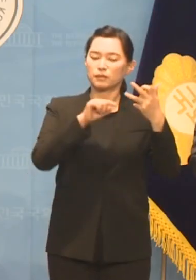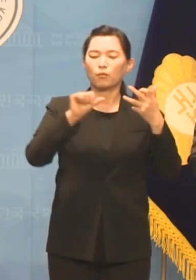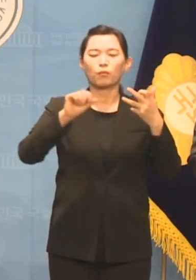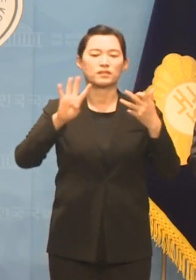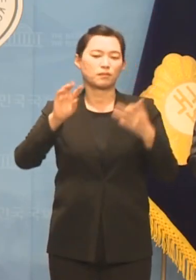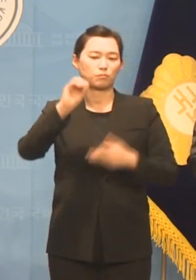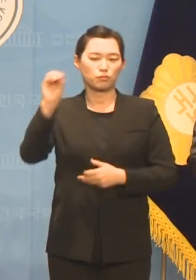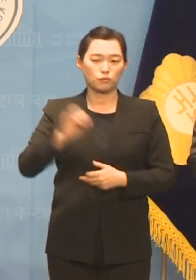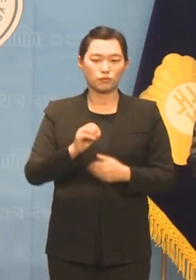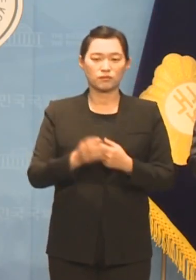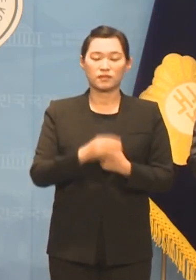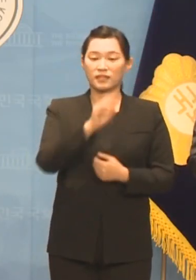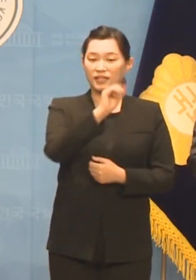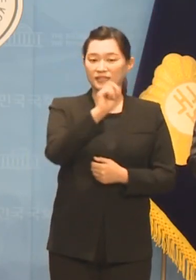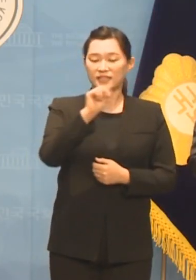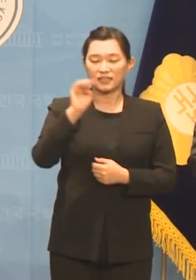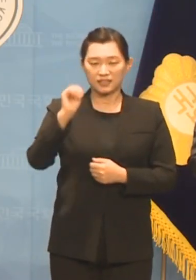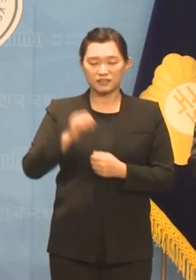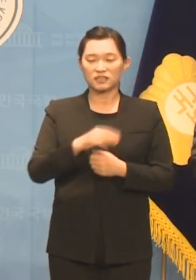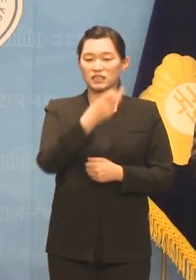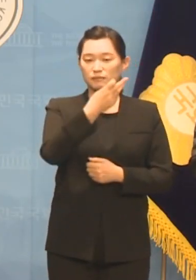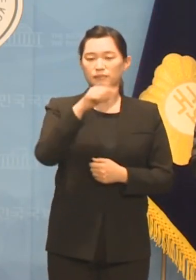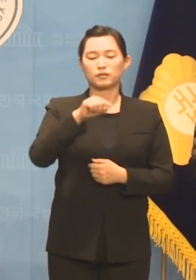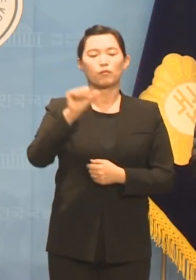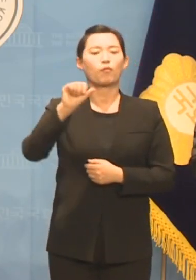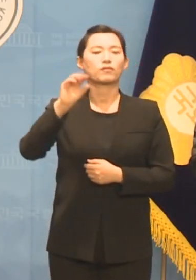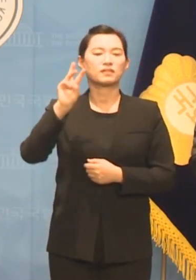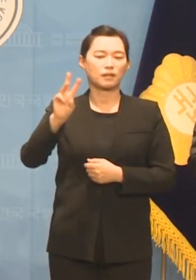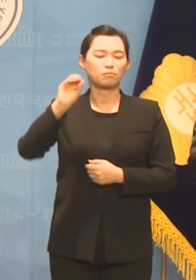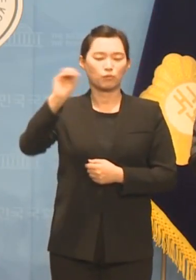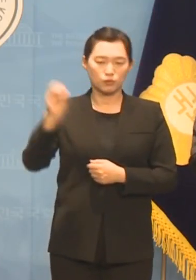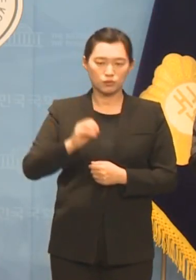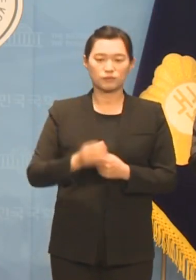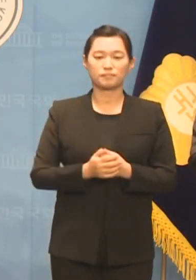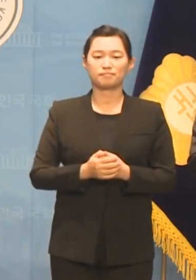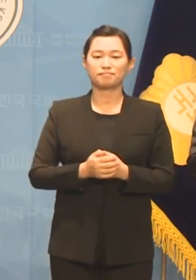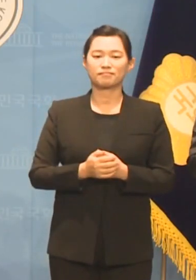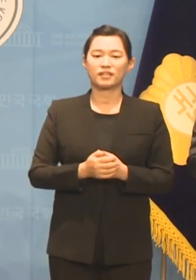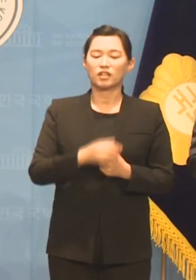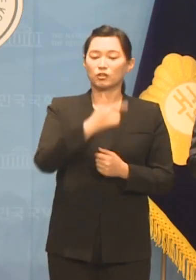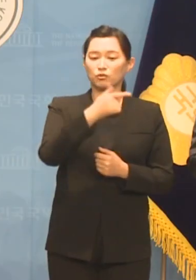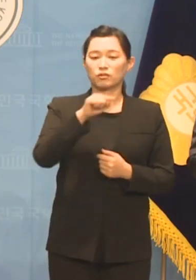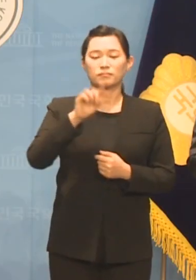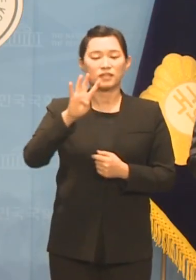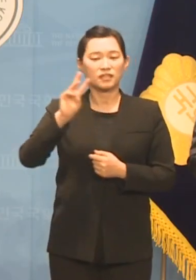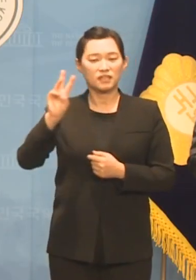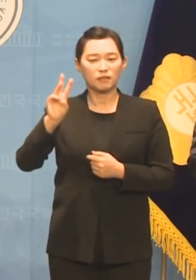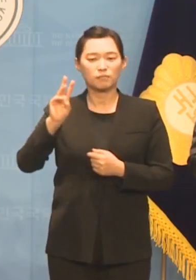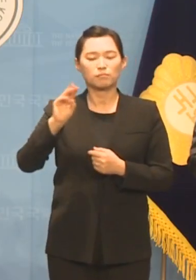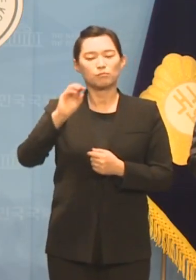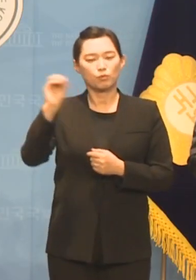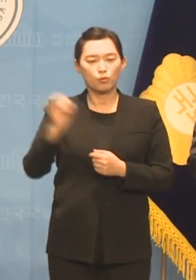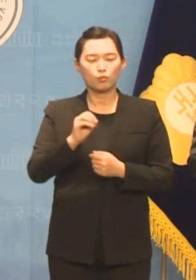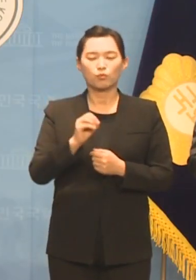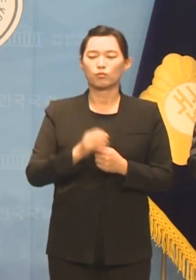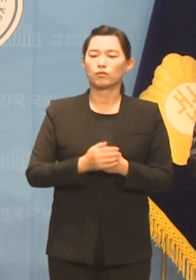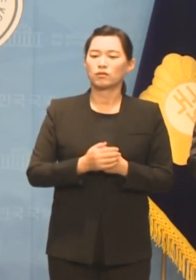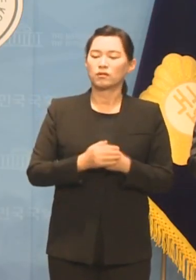18.54%입니다. SNS는 13.53%이고 커뮤니티가 6.43%로 전반적으로